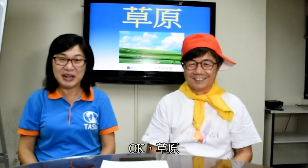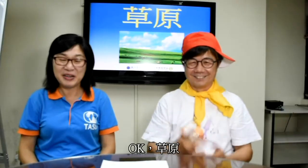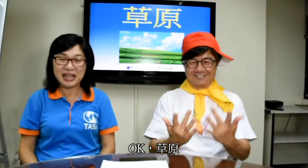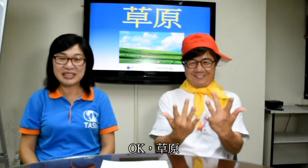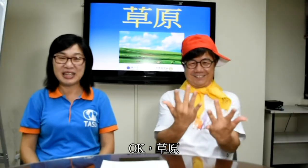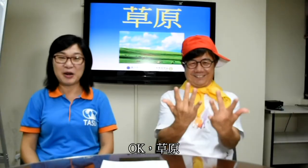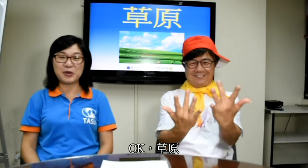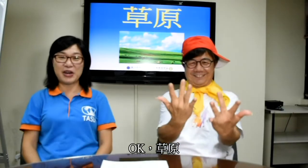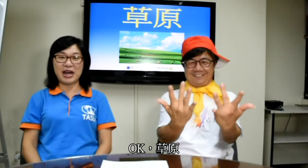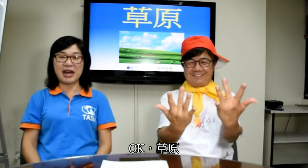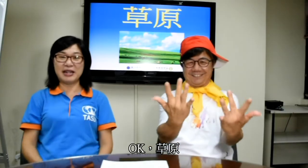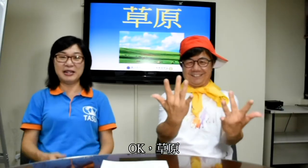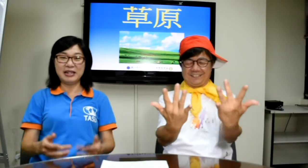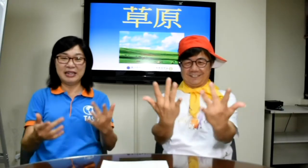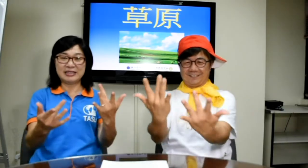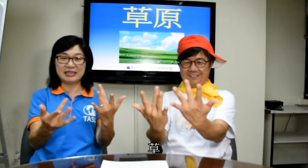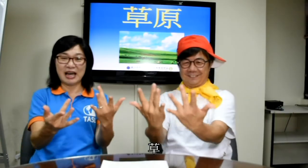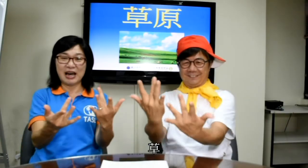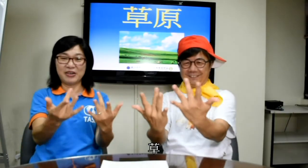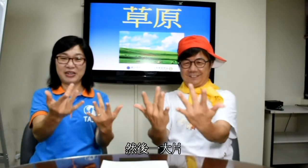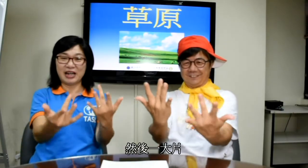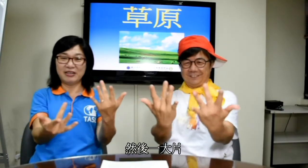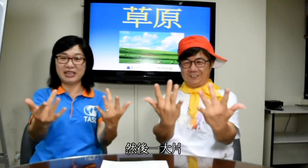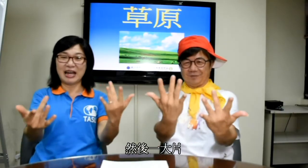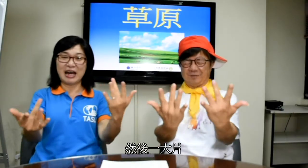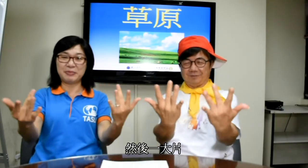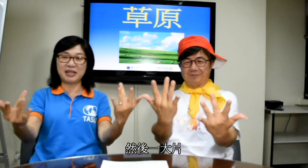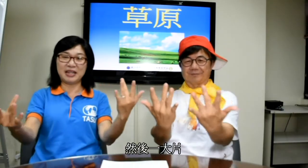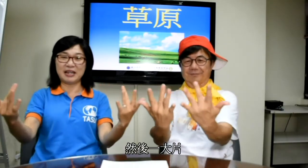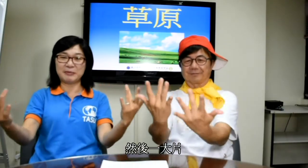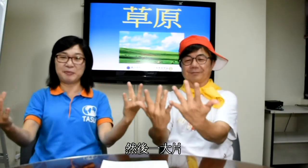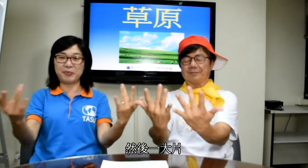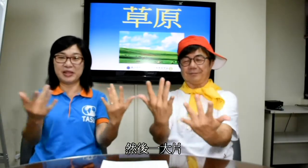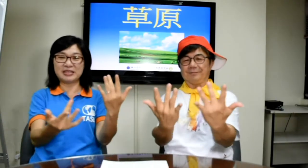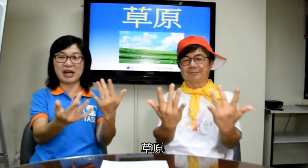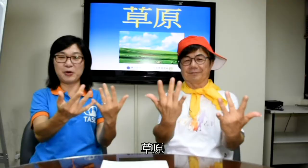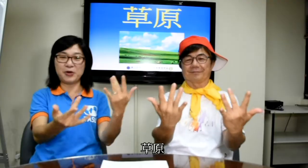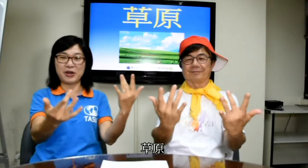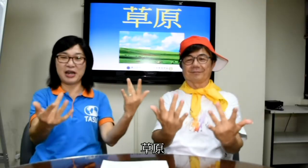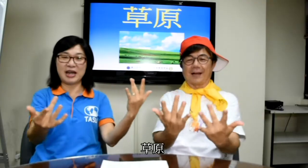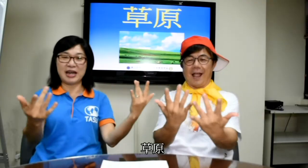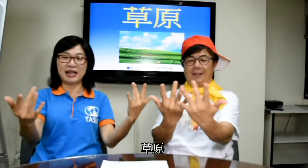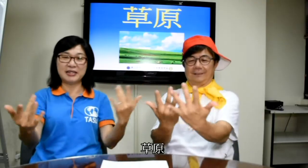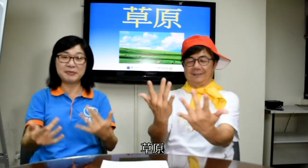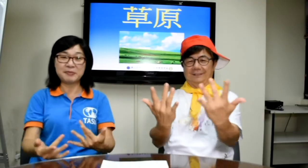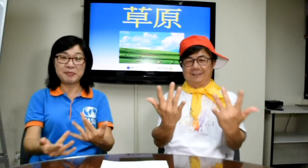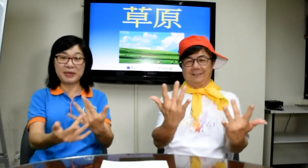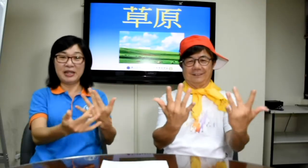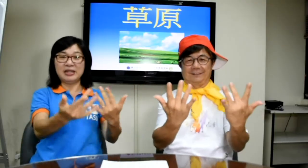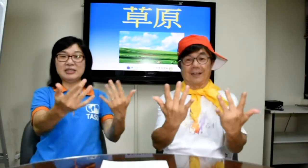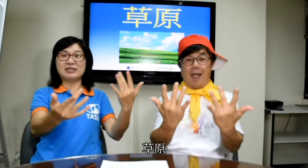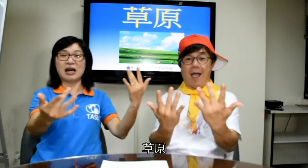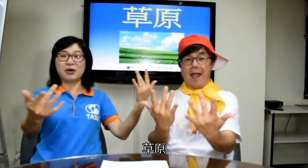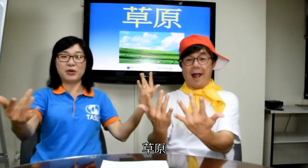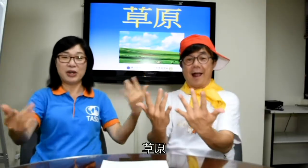好 ，OK， 草原，草，然后一大片草原，草